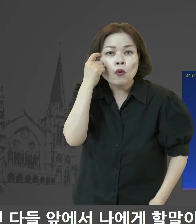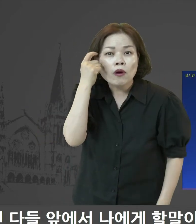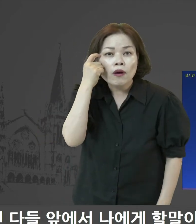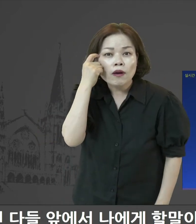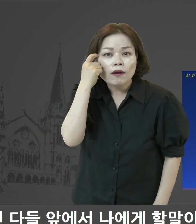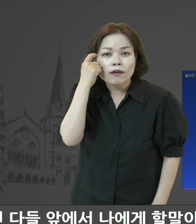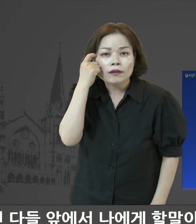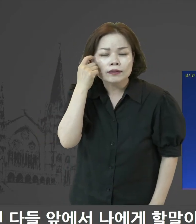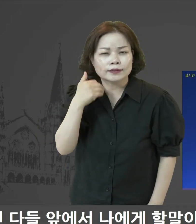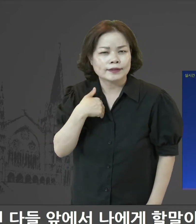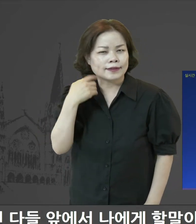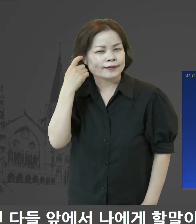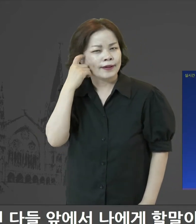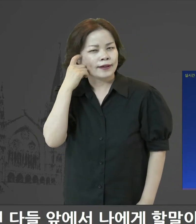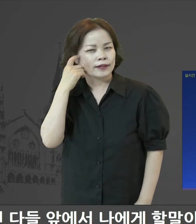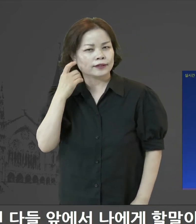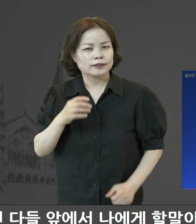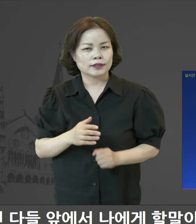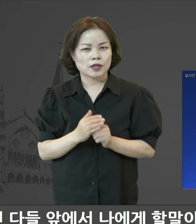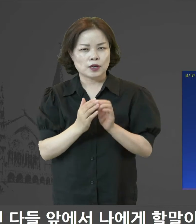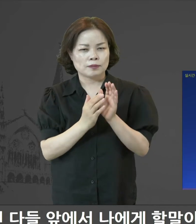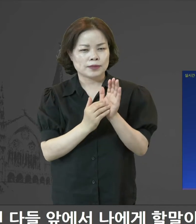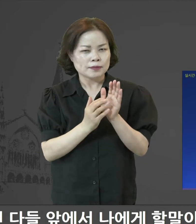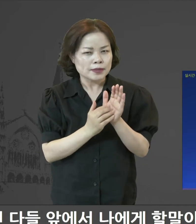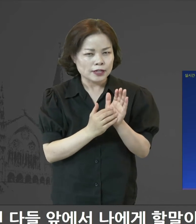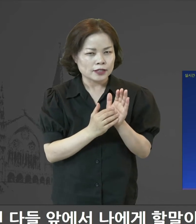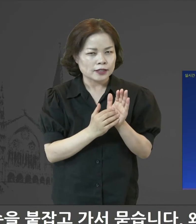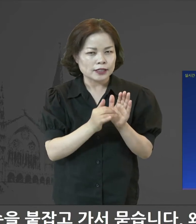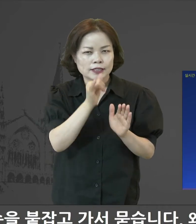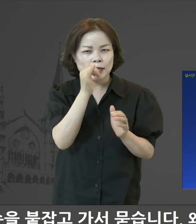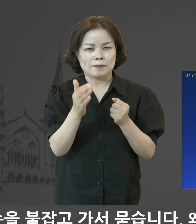제 판단에는 비밀 새지 않기 위해서.